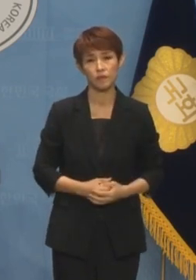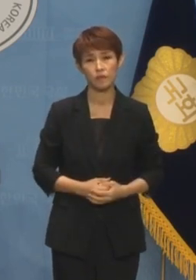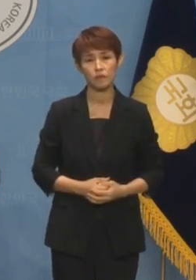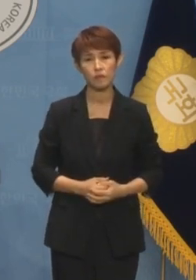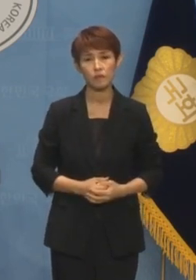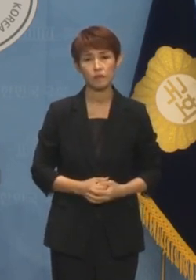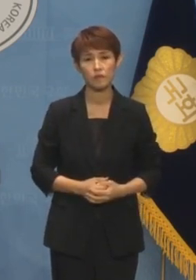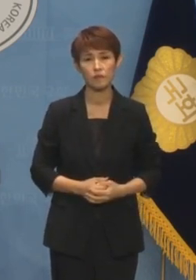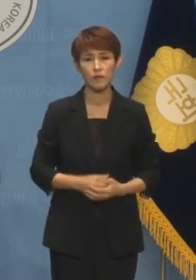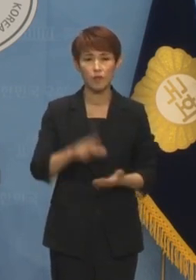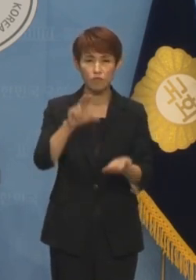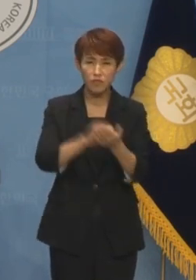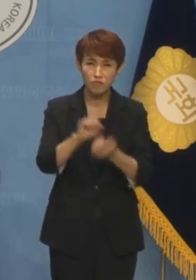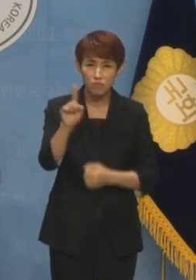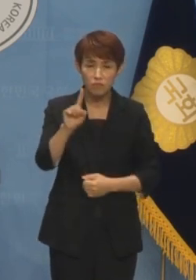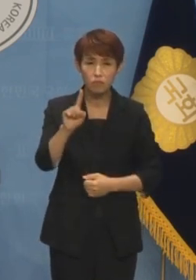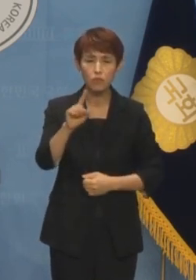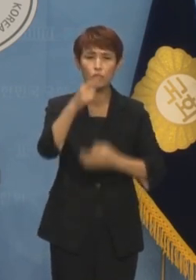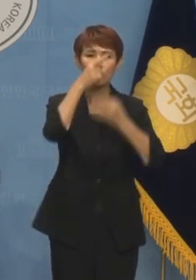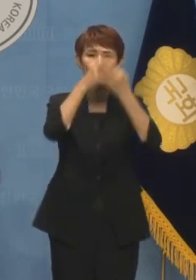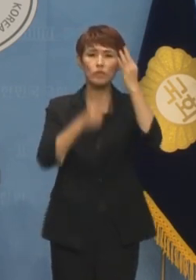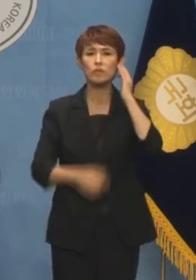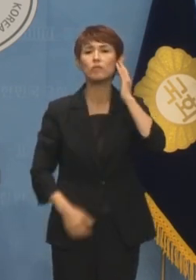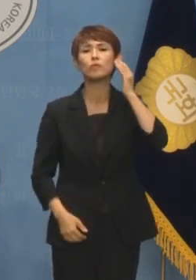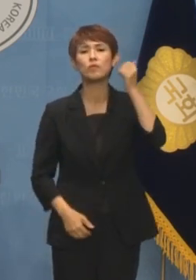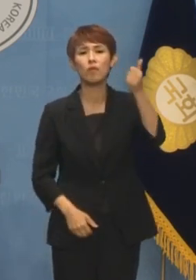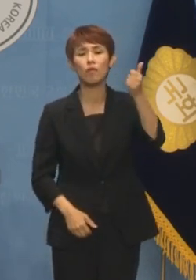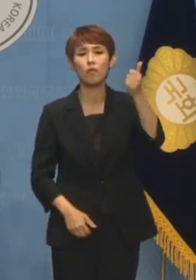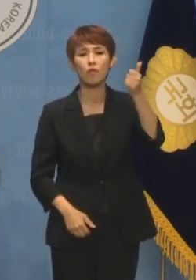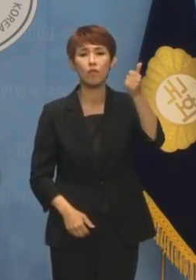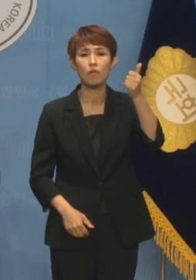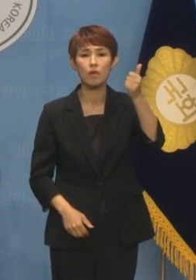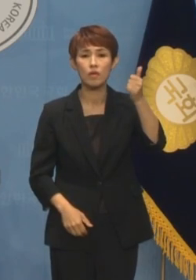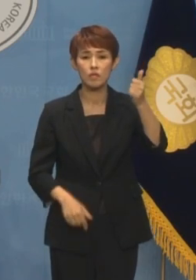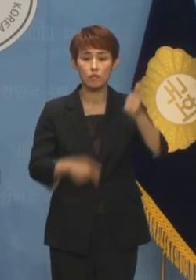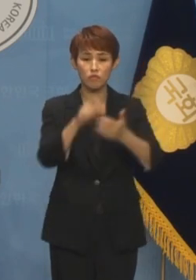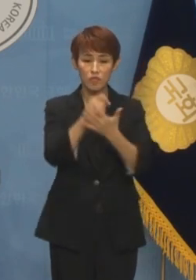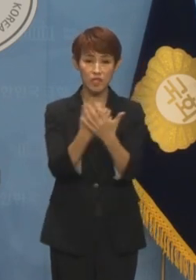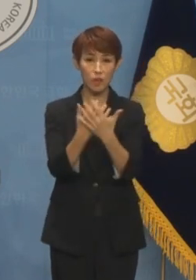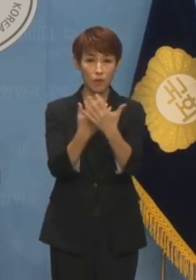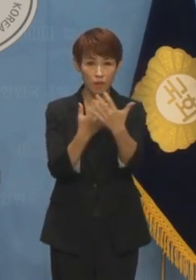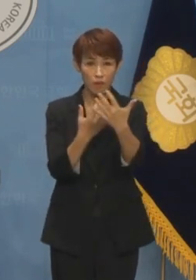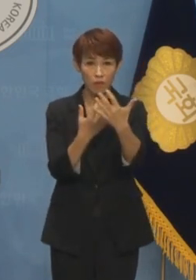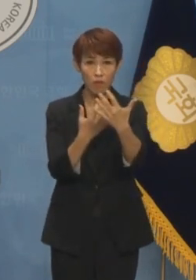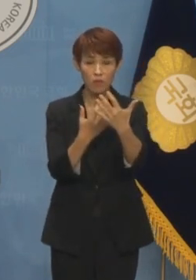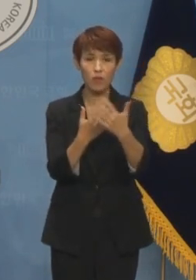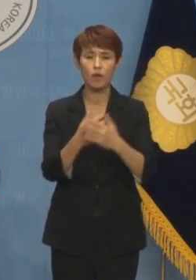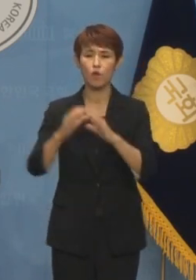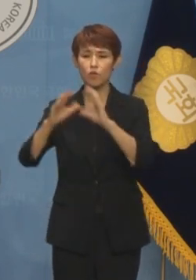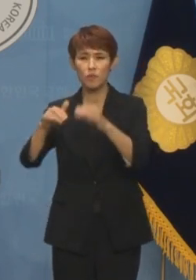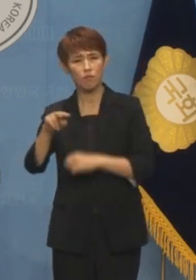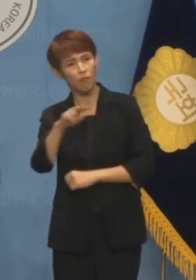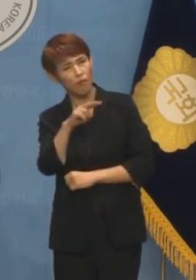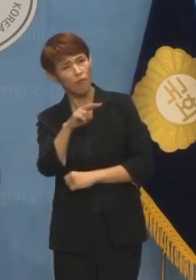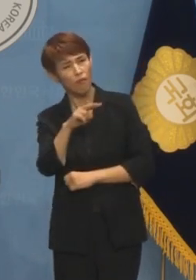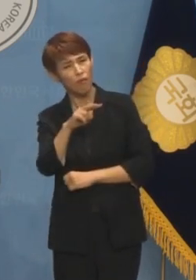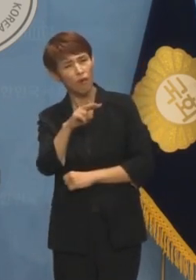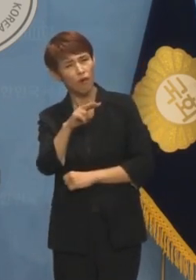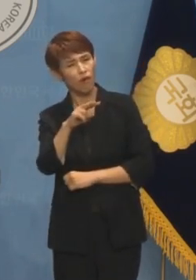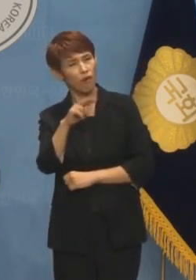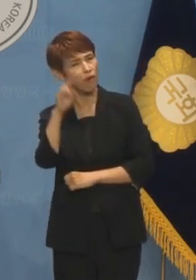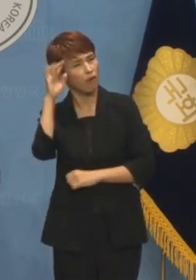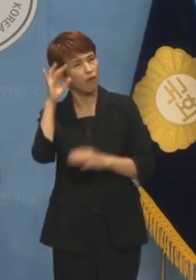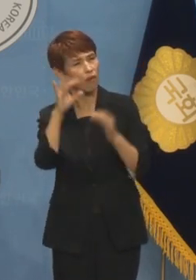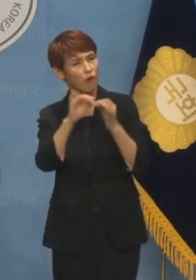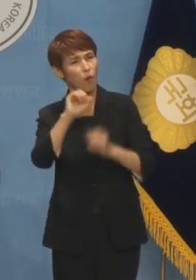그런데 윤석열 대통령의 취임 2주년 국민 보고는 우리 국민 누구도 공감할 수